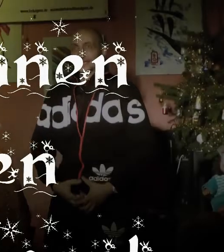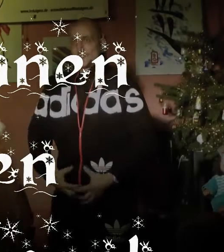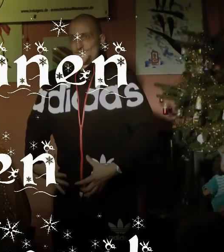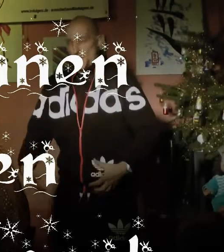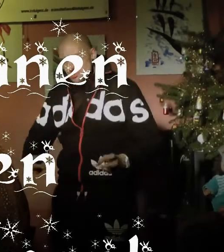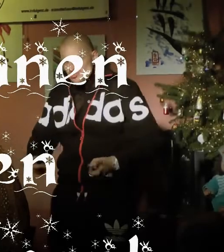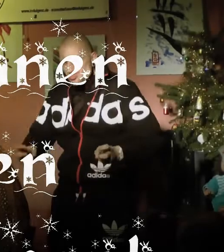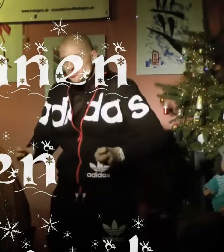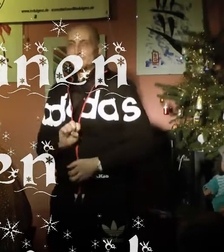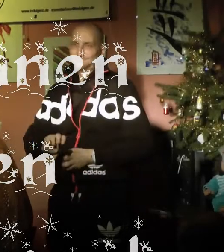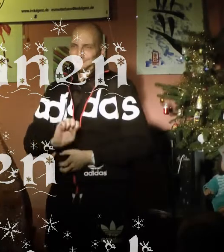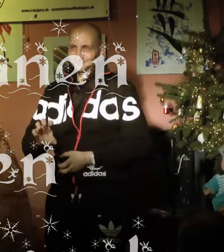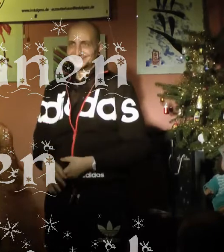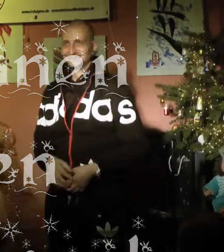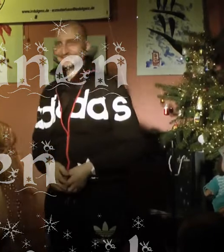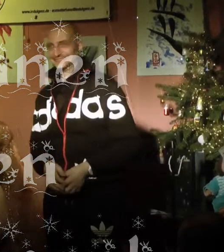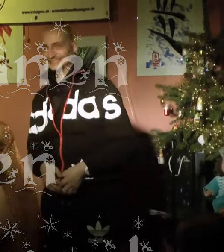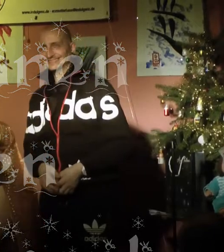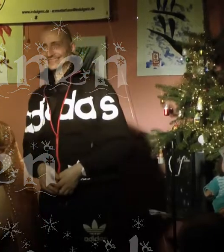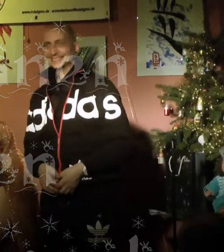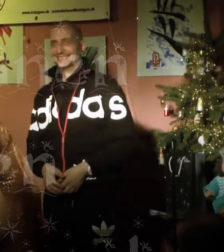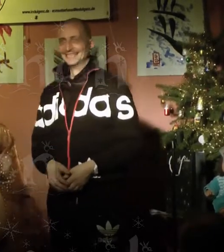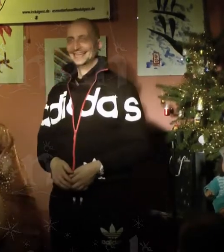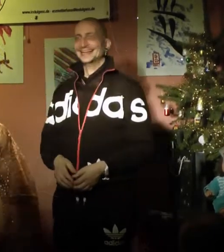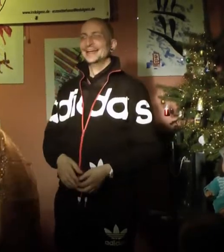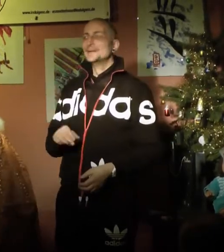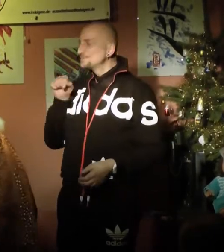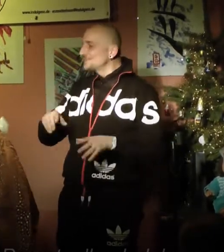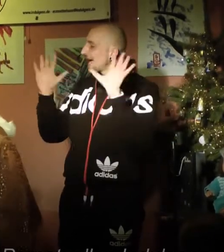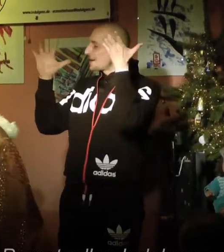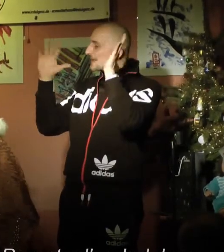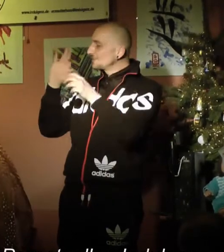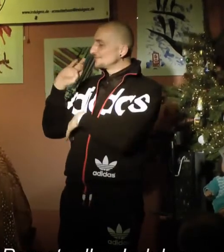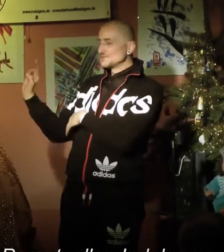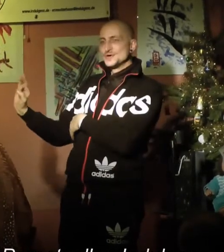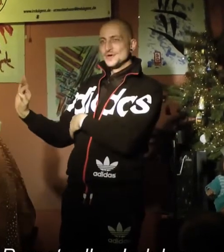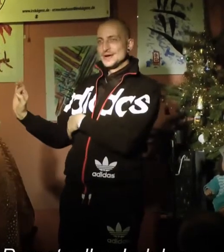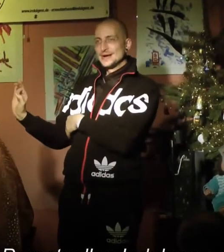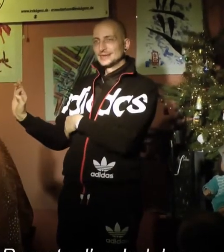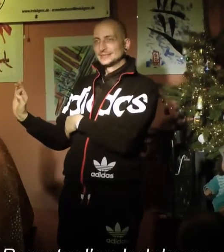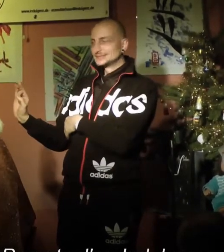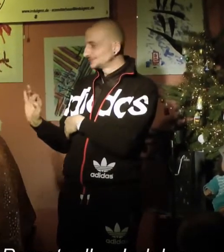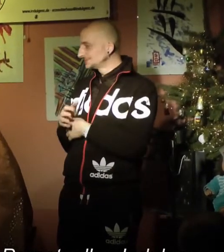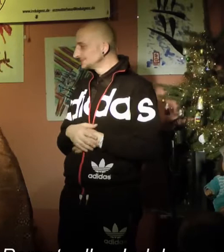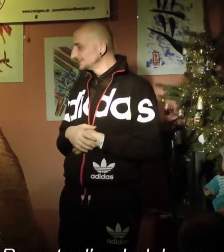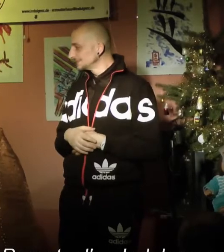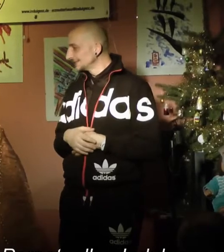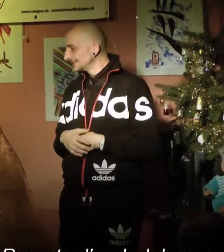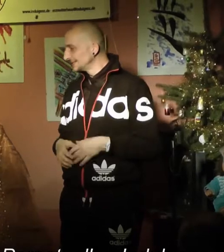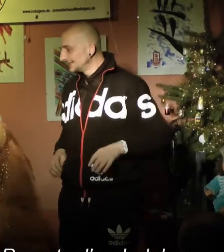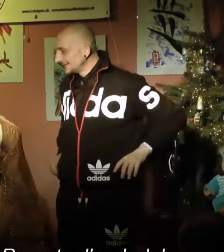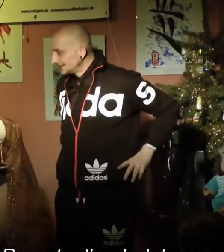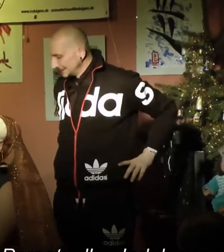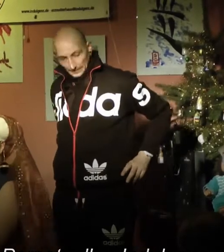Ebi. Thank you very much. Dankeschön. Applaus nochmal für den Kleinen. Have a nice evening. Enjoy. Enjoy